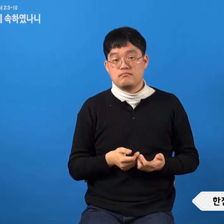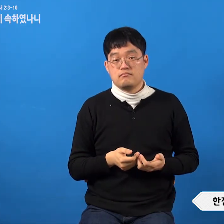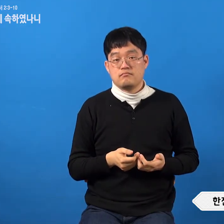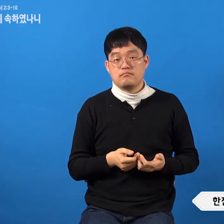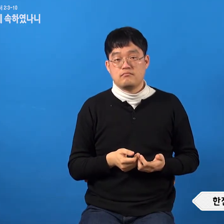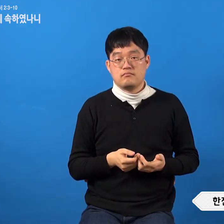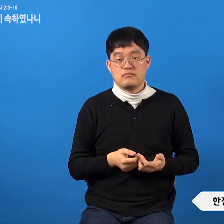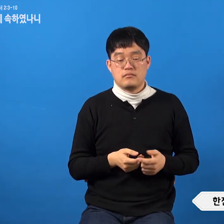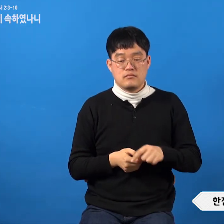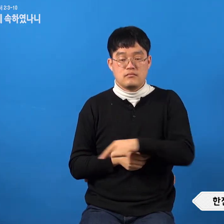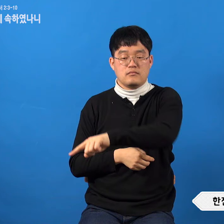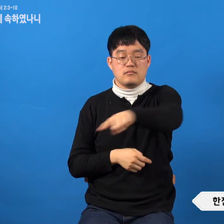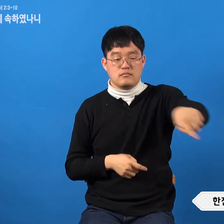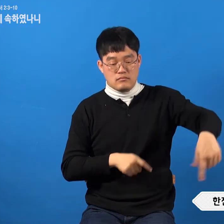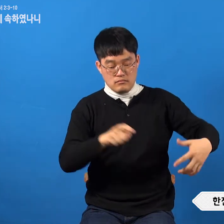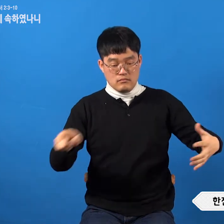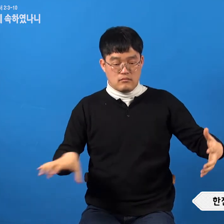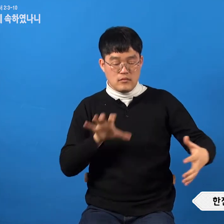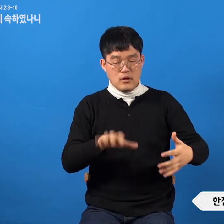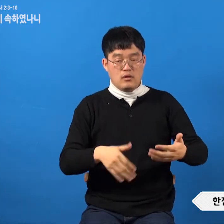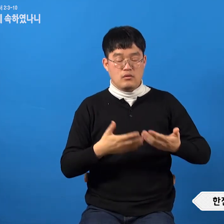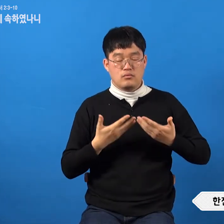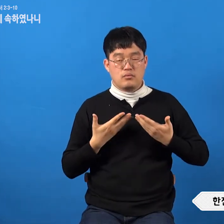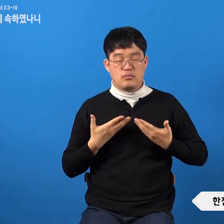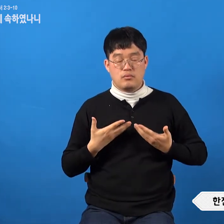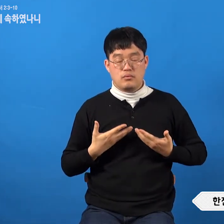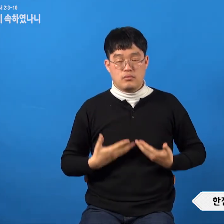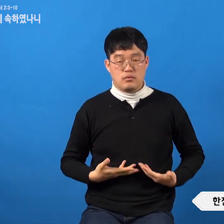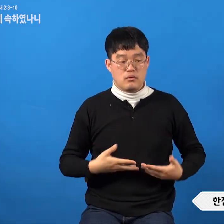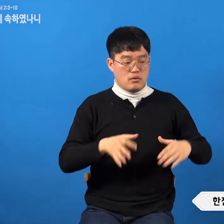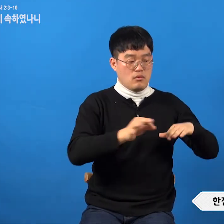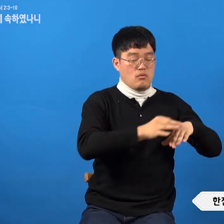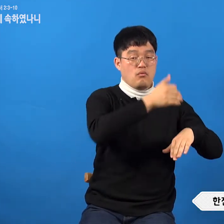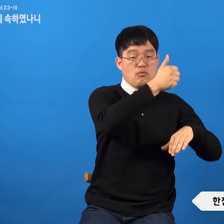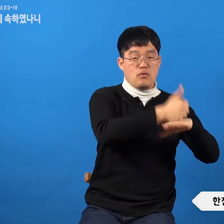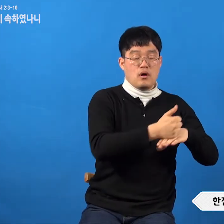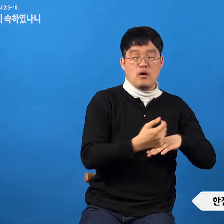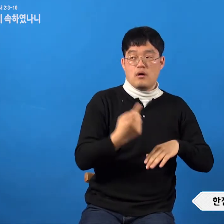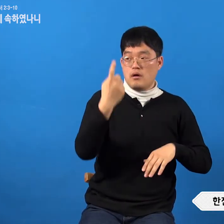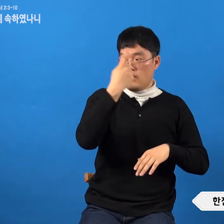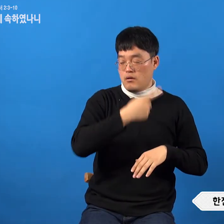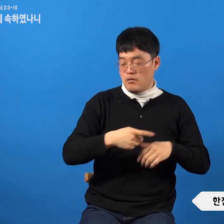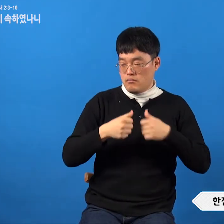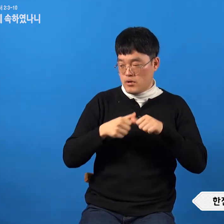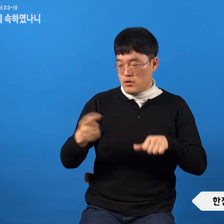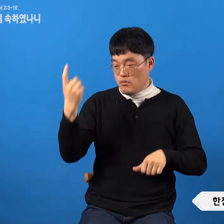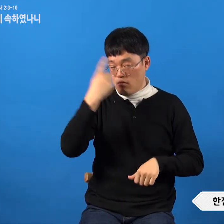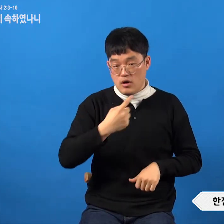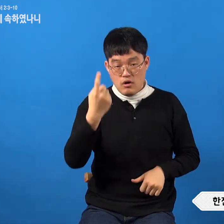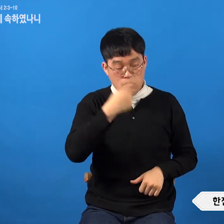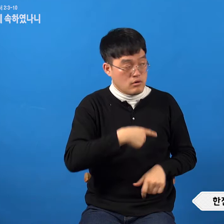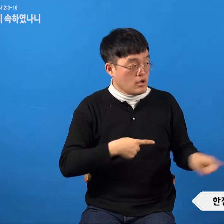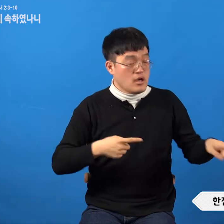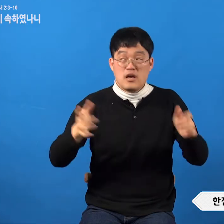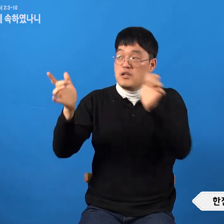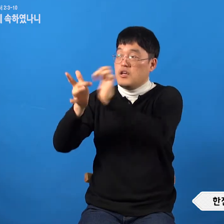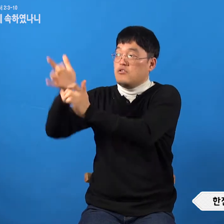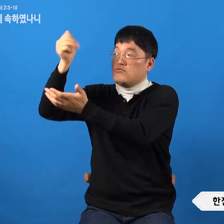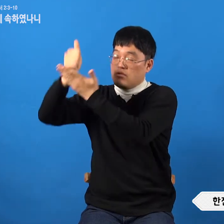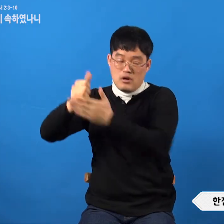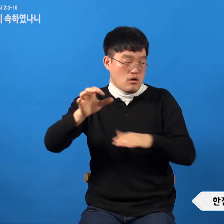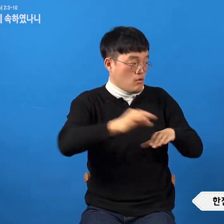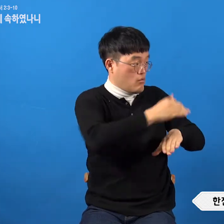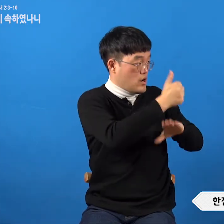장내가 물을 끼얹은 듯이 숙연해졌습니다. 대왕 면전에 두고 예수가 대왕보다 더